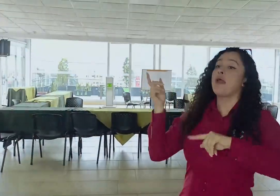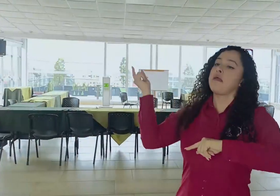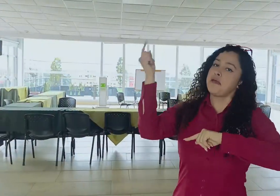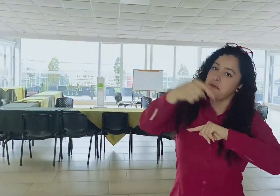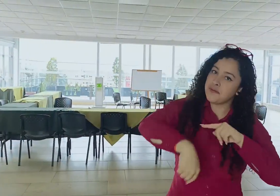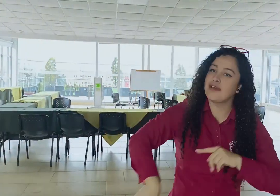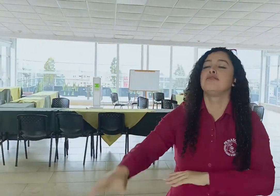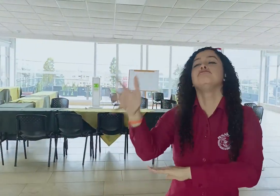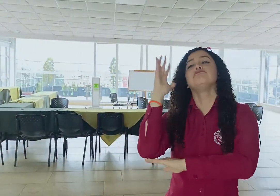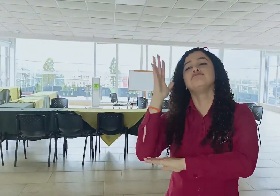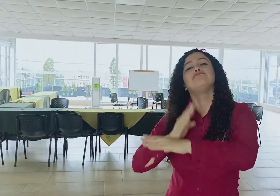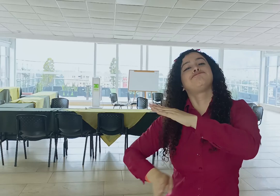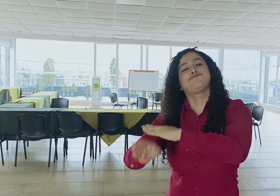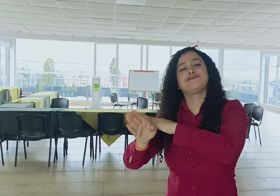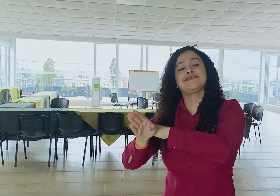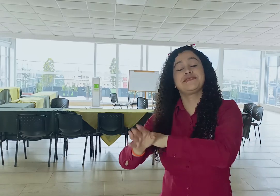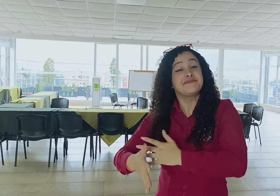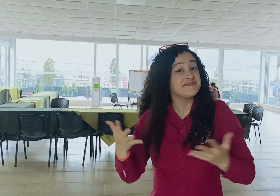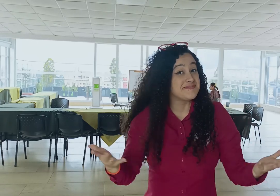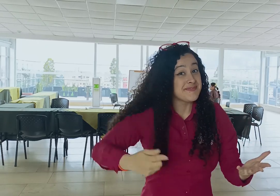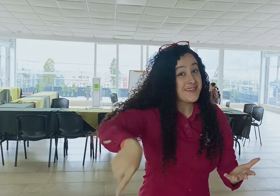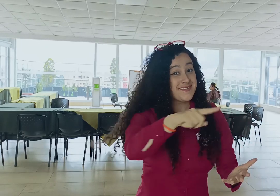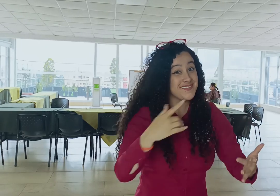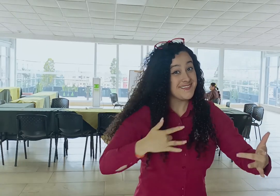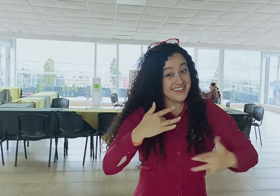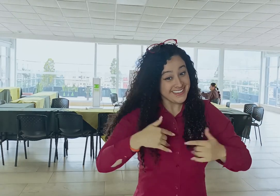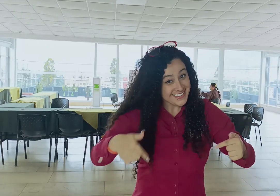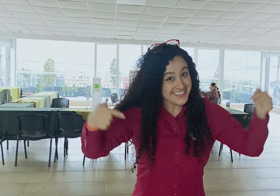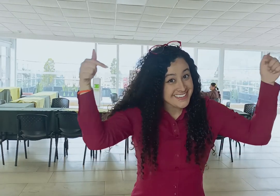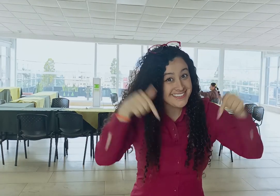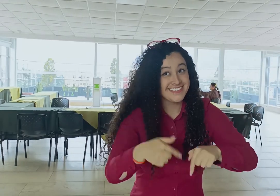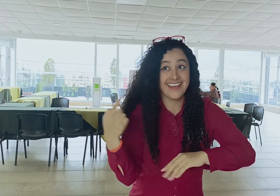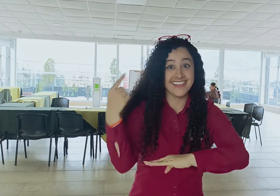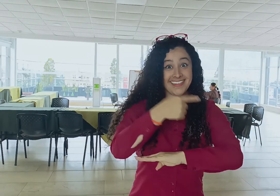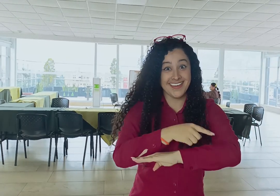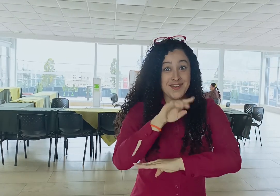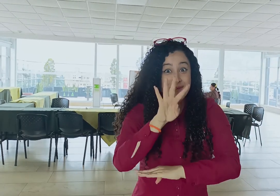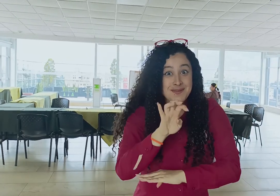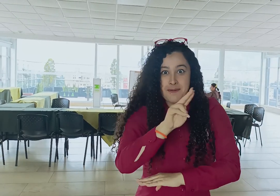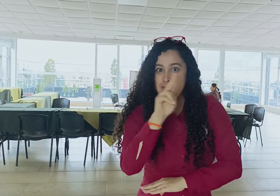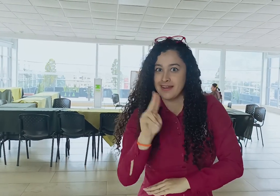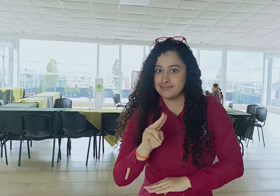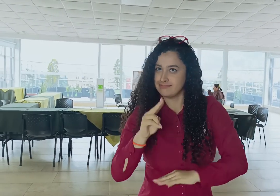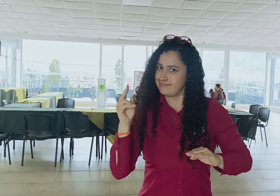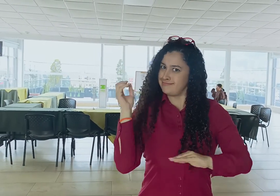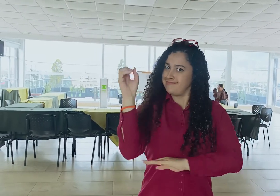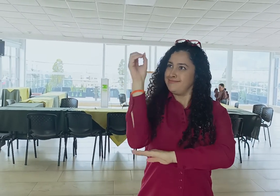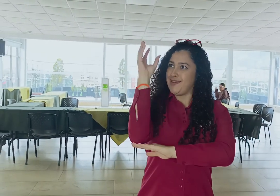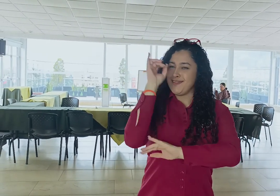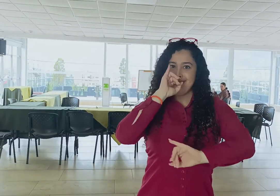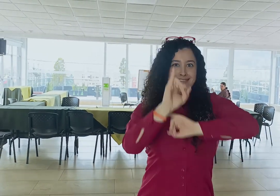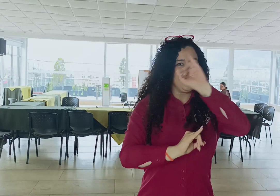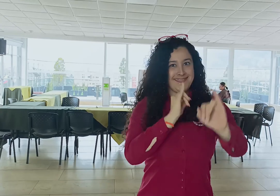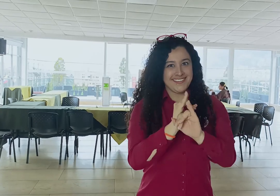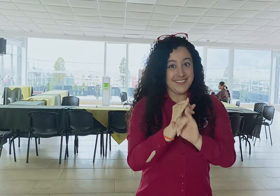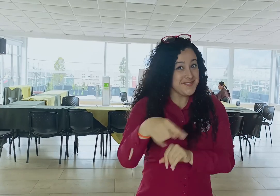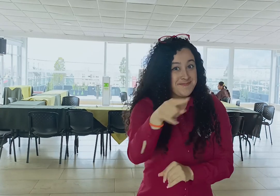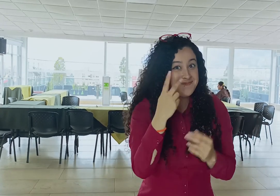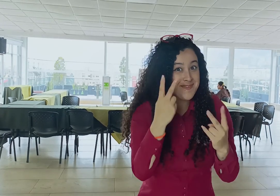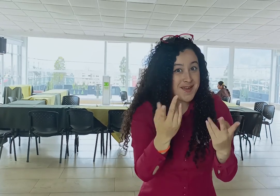pueden subir a este lugar y continuar con la conferencia en el piso 11 estamos muy emocionados por el 9 de marzo que es la conferencia